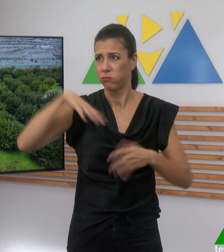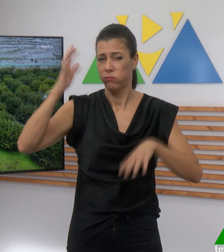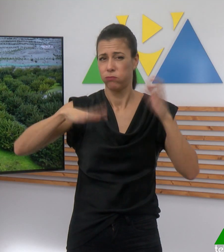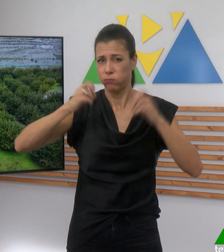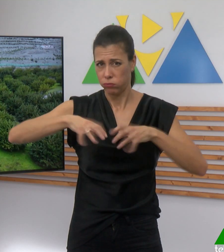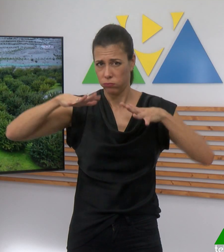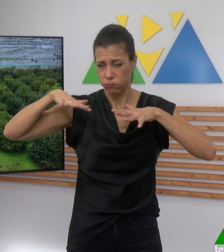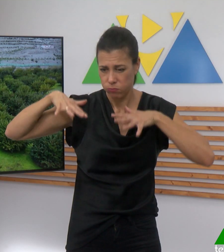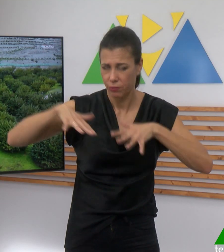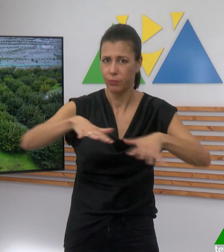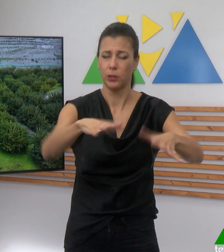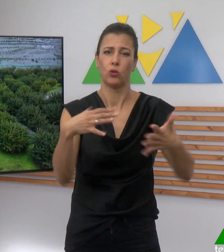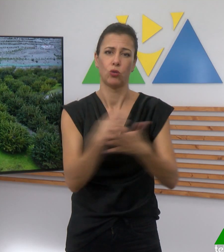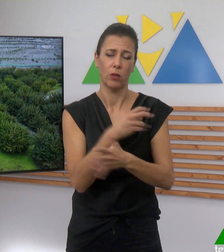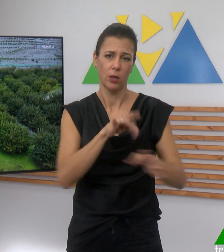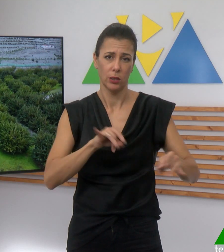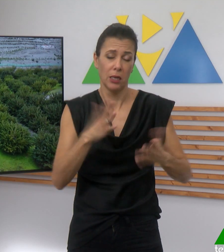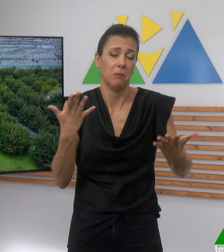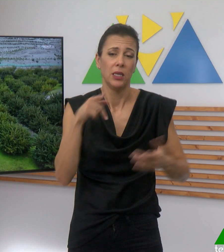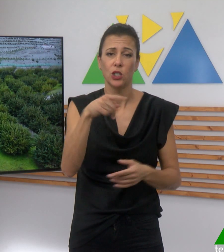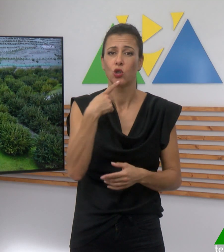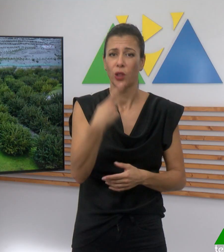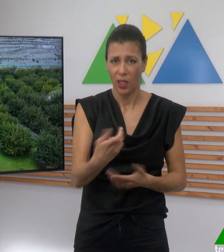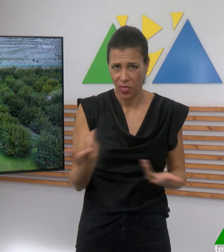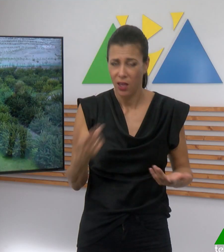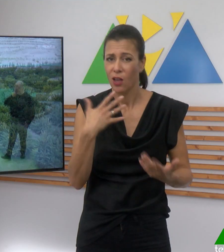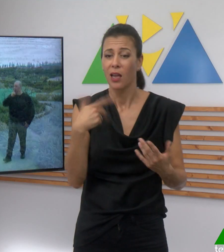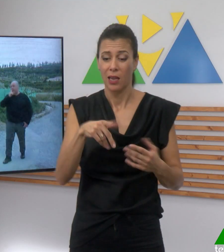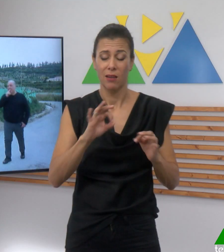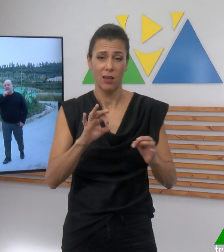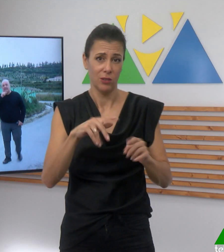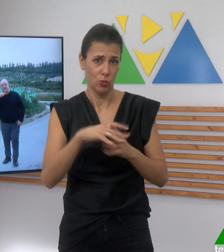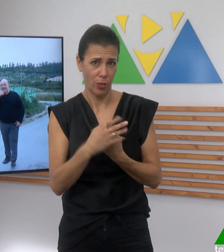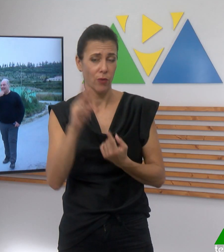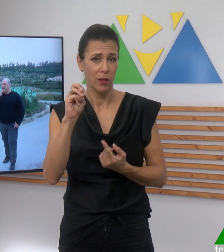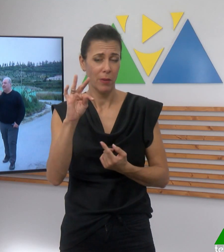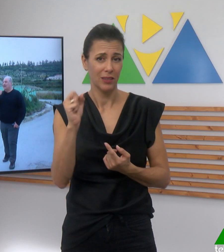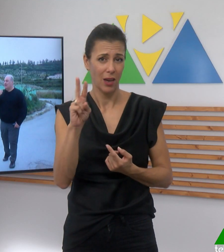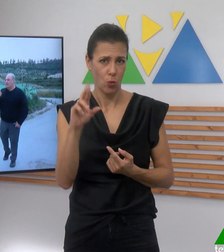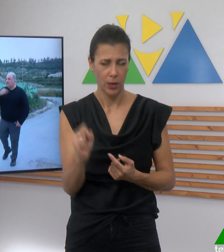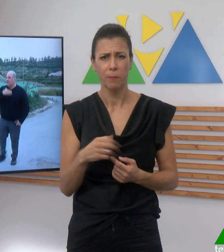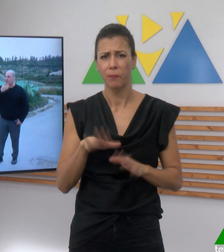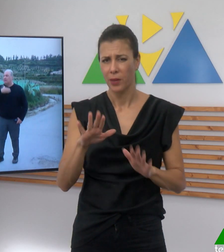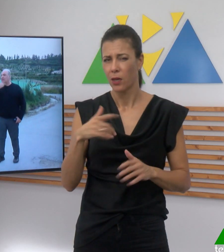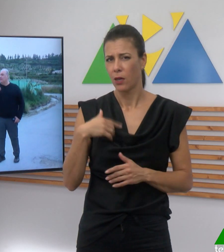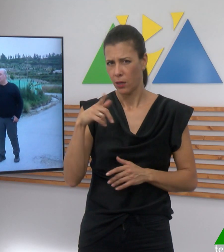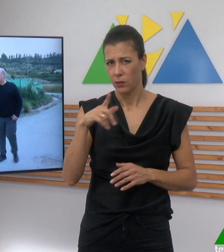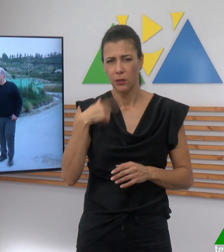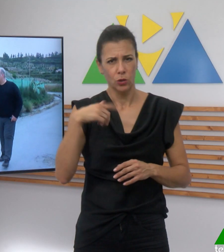todas las tierras estas No eso dicen que acabó con patura no no Además Fíjate que sin querer nosotros estamos reconociendo esta zona a través